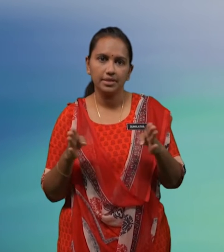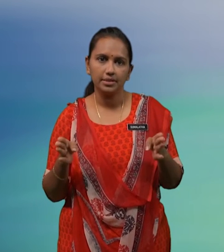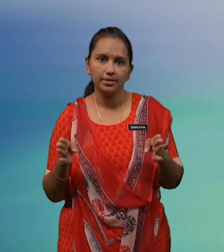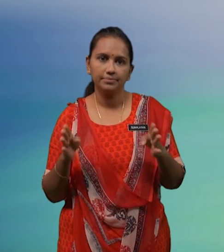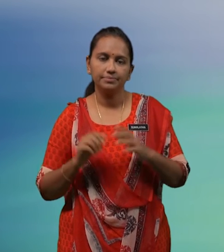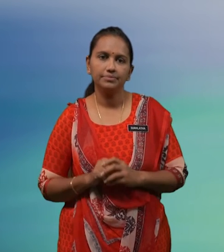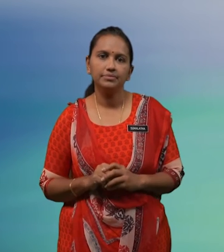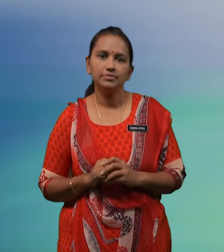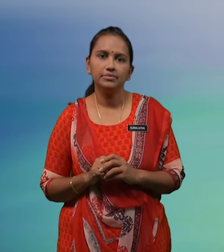berbeza.